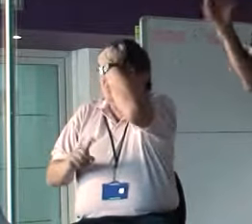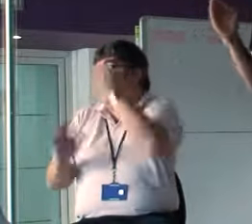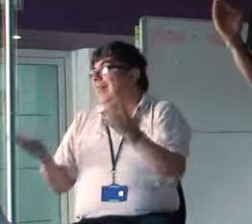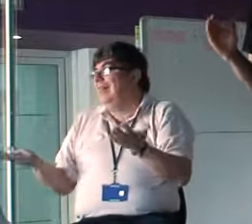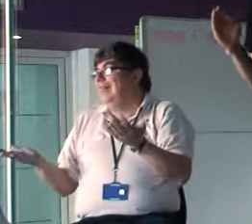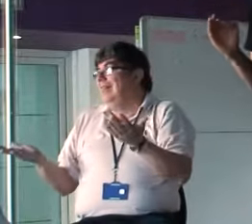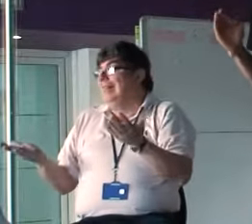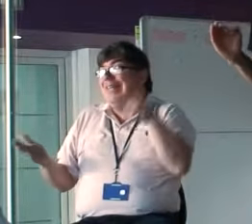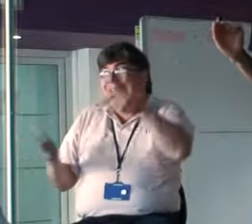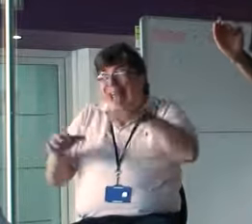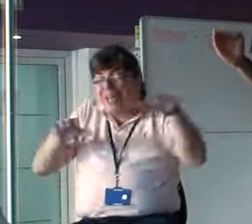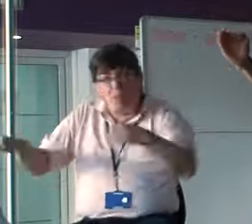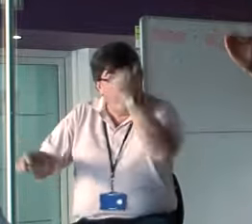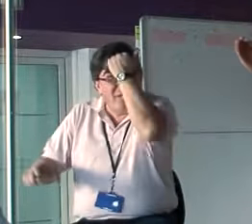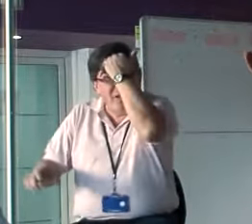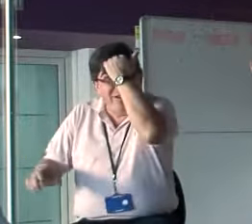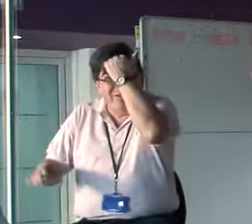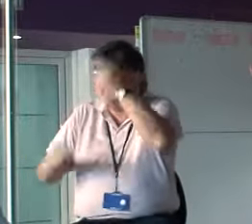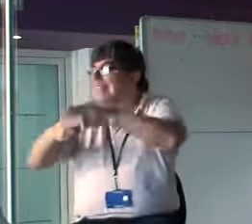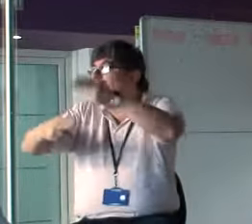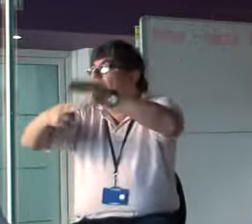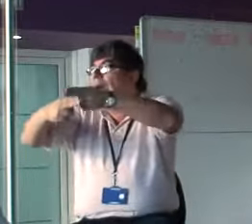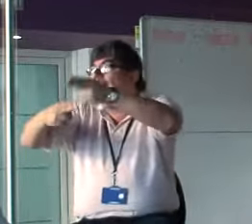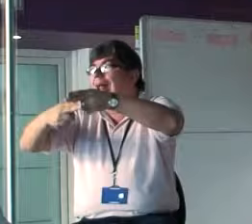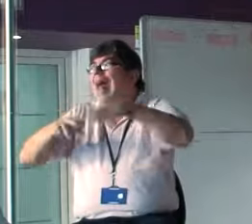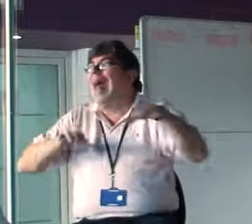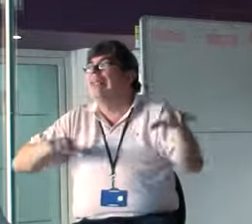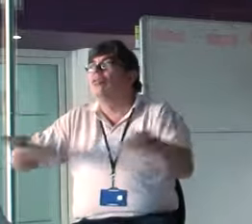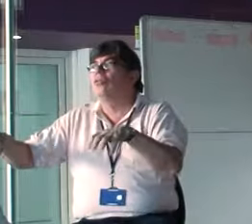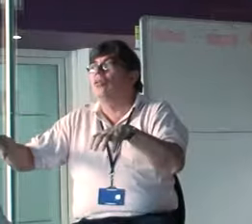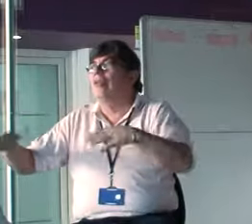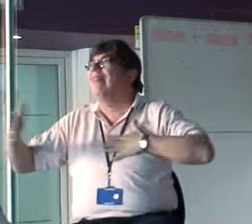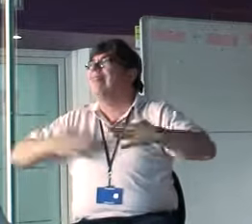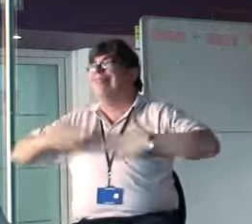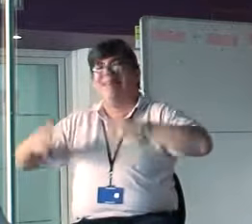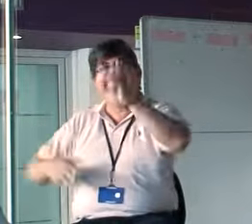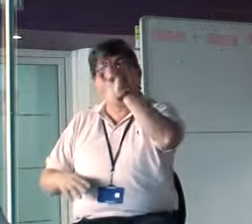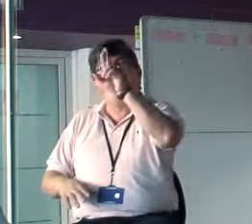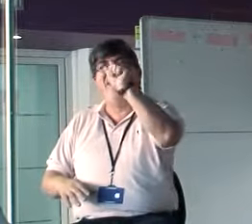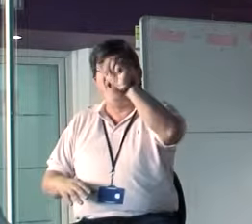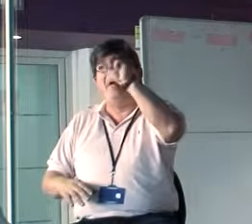A esa acción principal la llamaremos acción dramática.